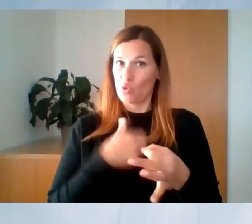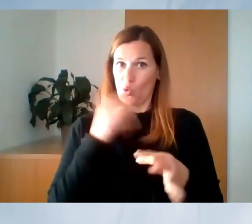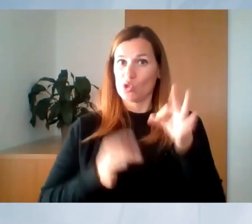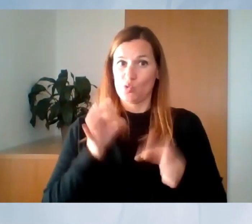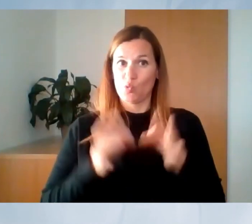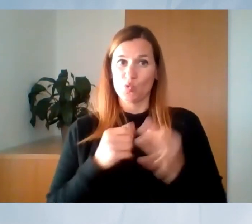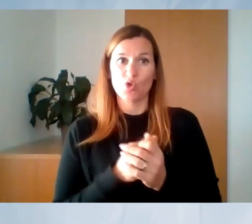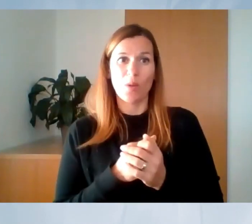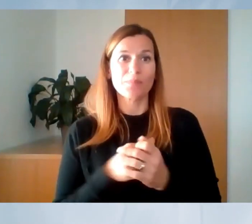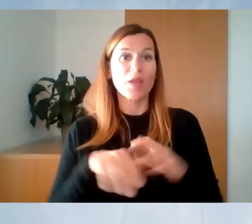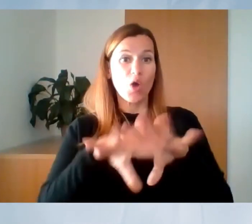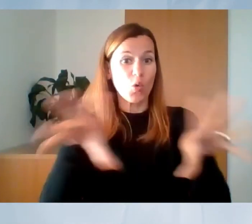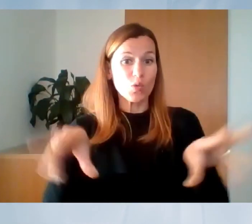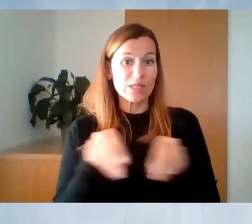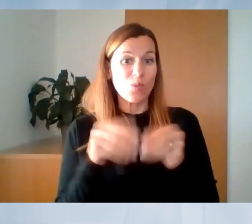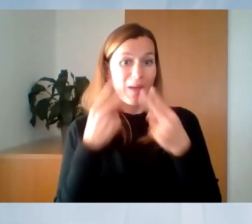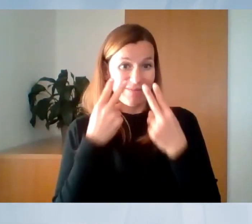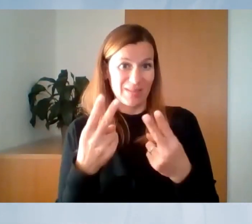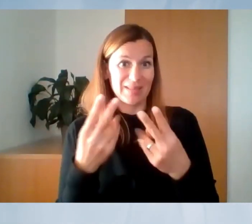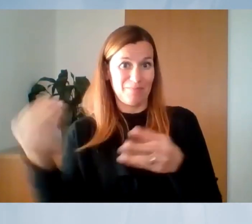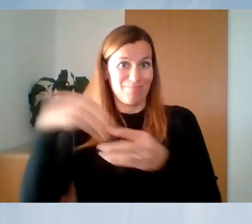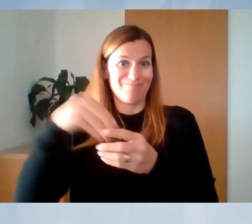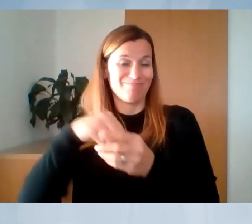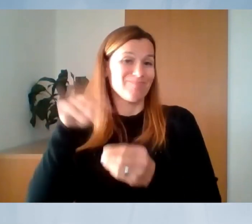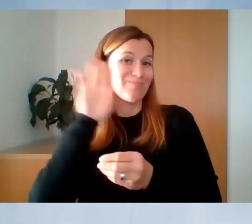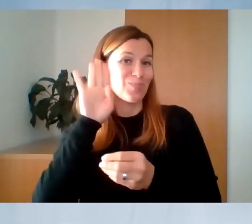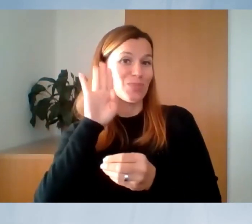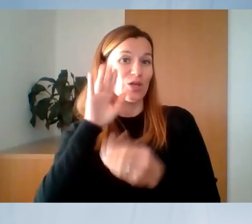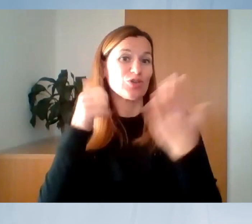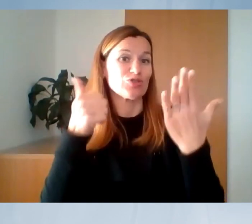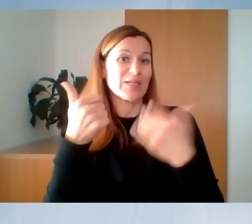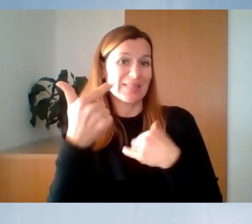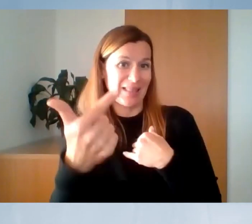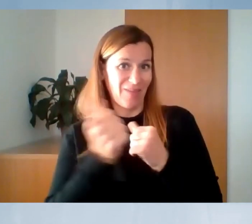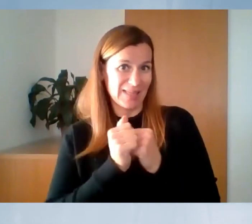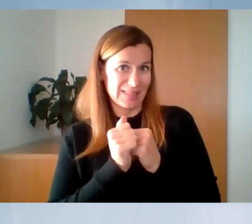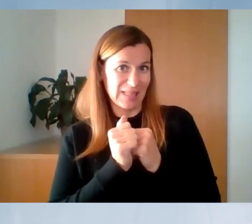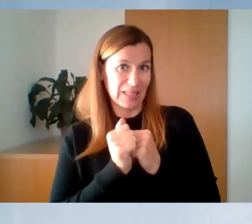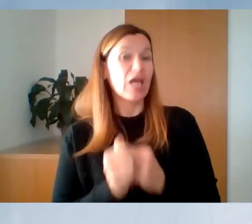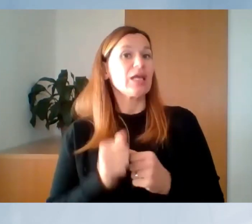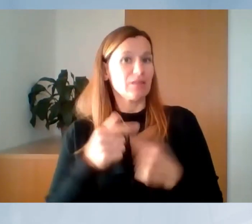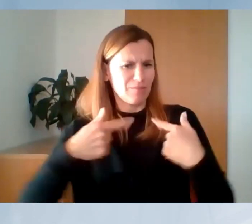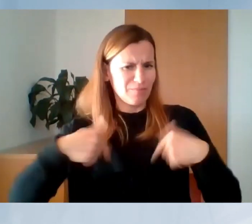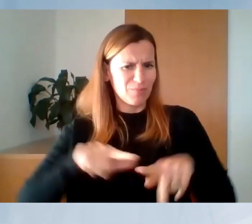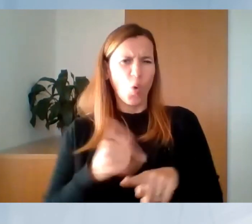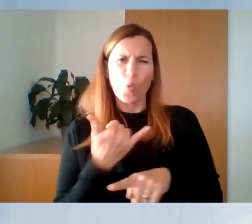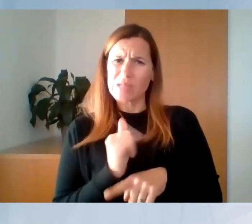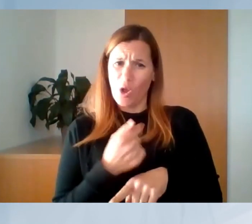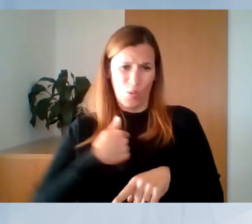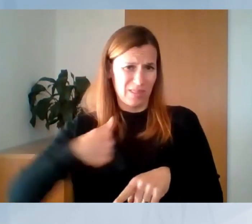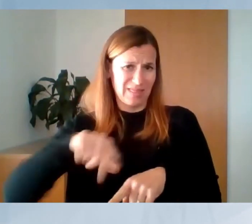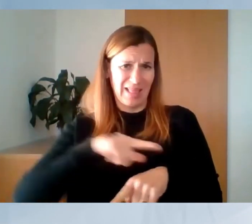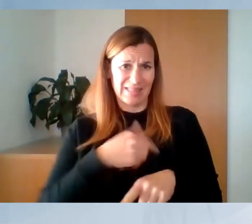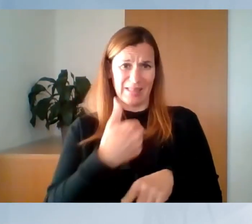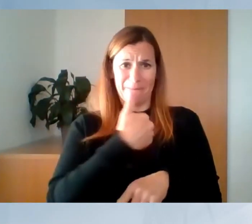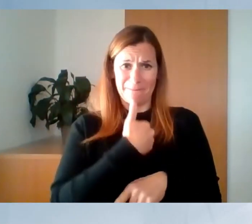izkušnjo. Zdaj nas je skupaj 26, vidim tu na računalniku, skupaj, gledajte, vsak od nas,